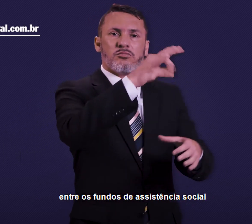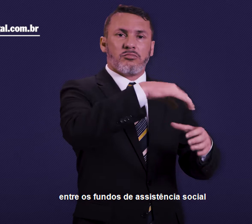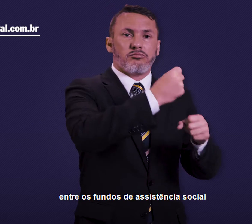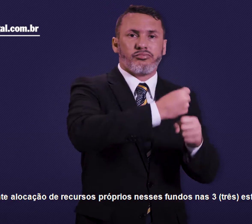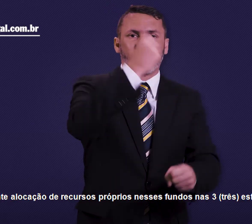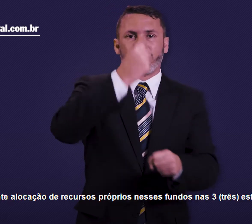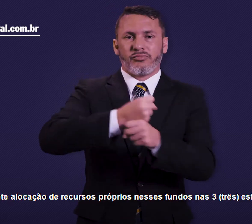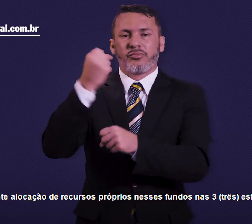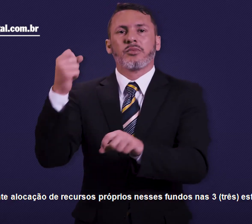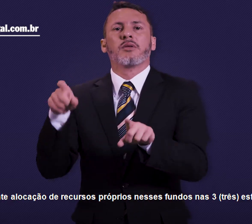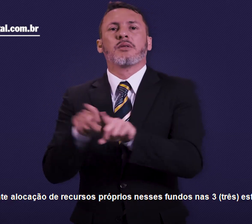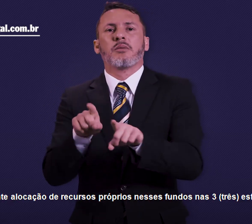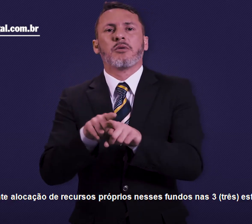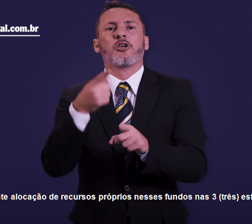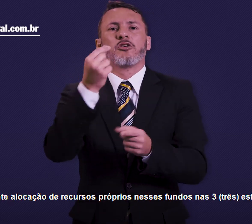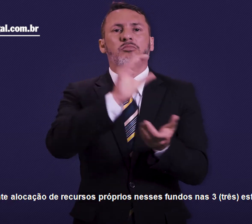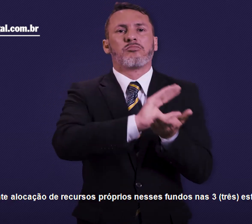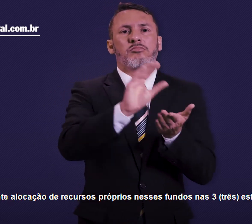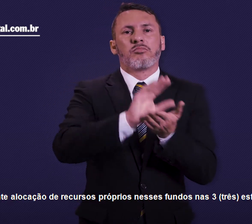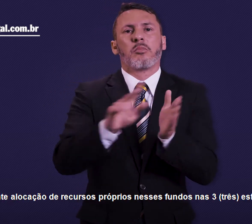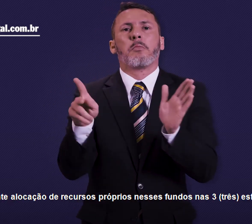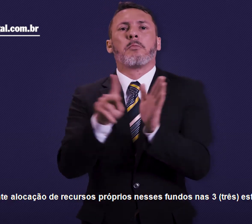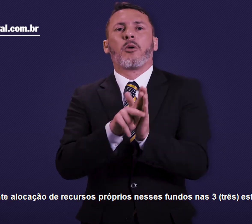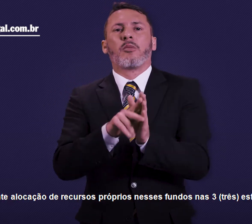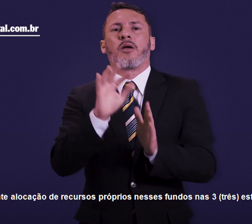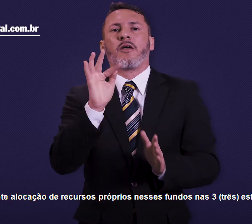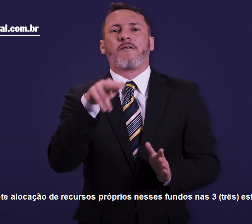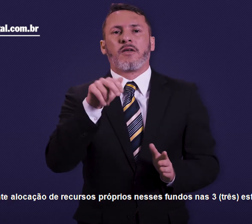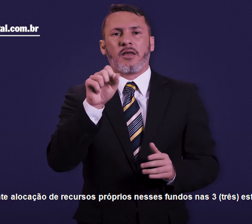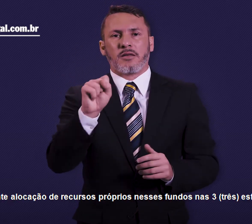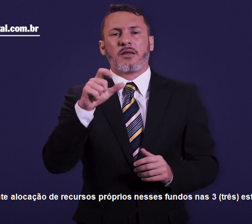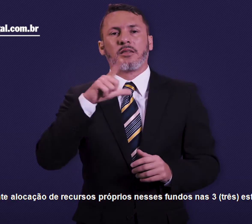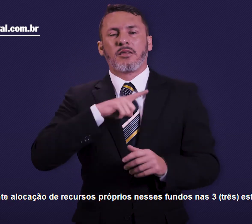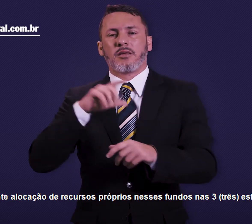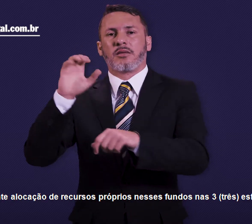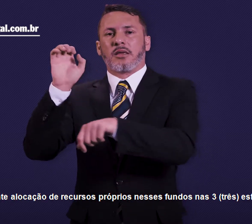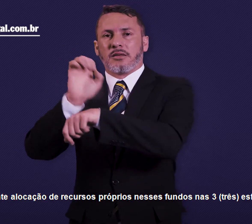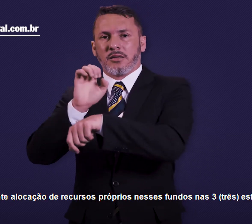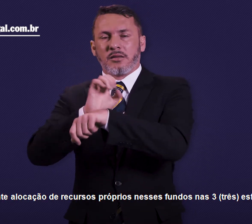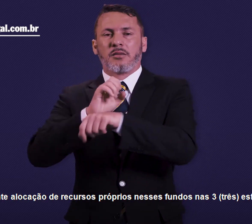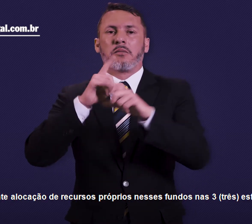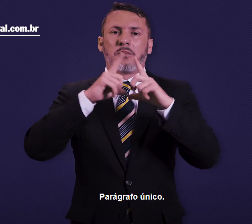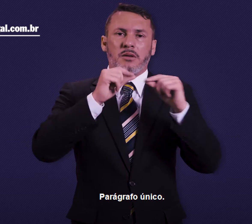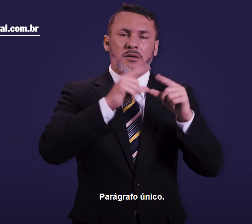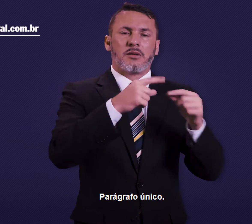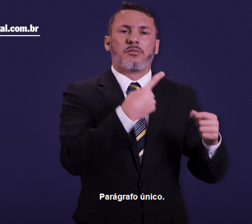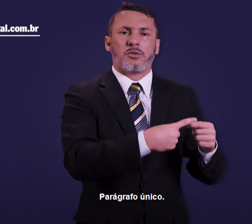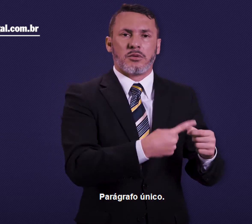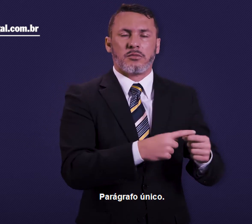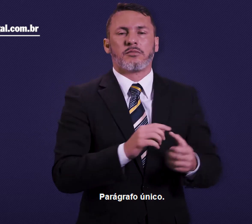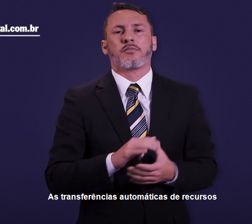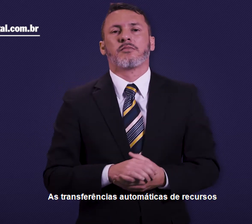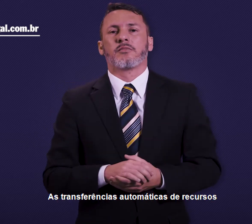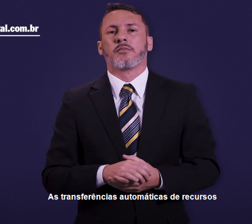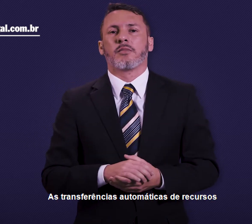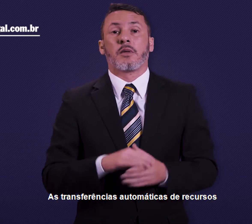social e mediante alocação de recursos próprios nesses fundos nas 3 esferas de governo. Parágrafo único. As